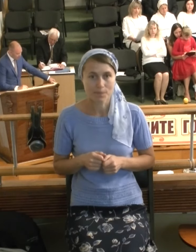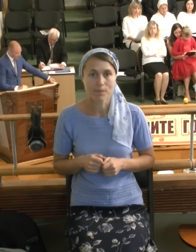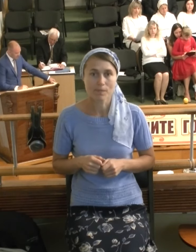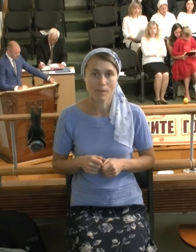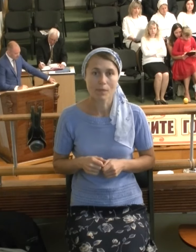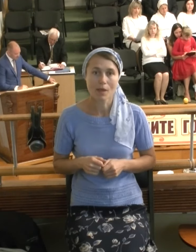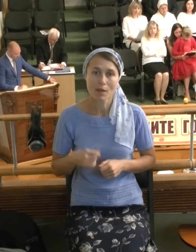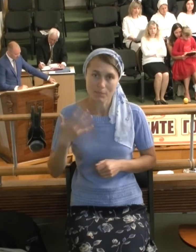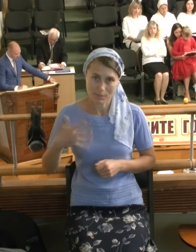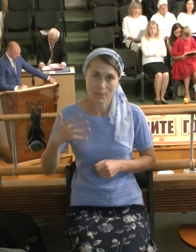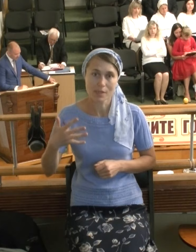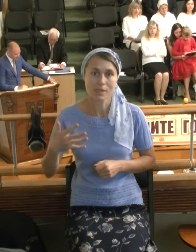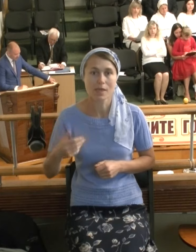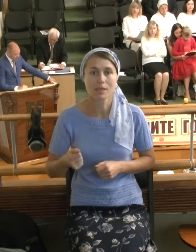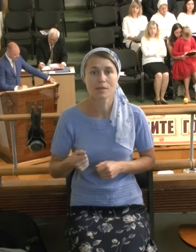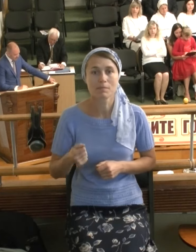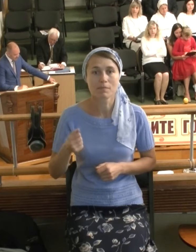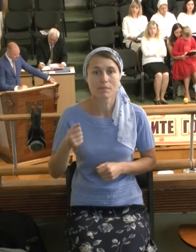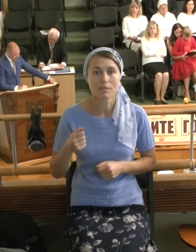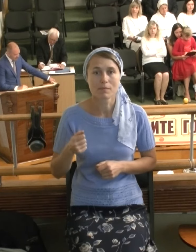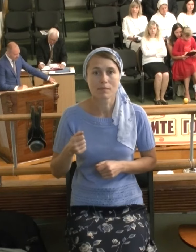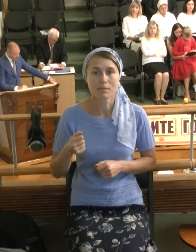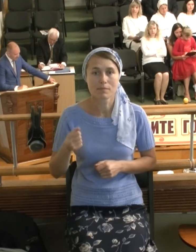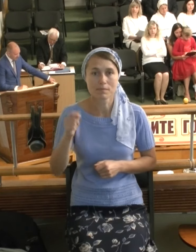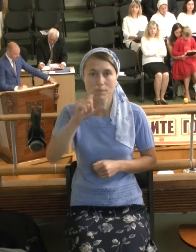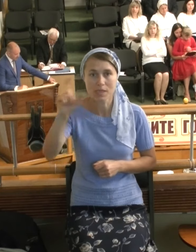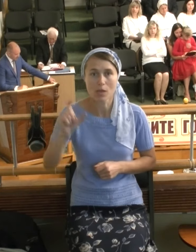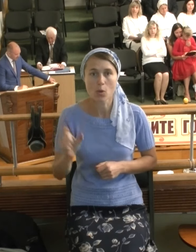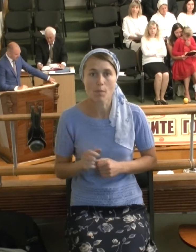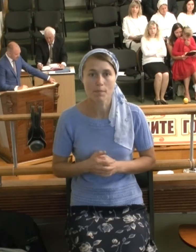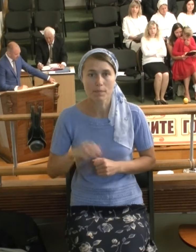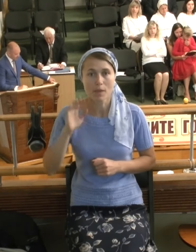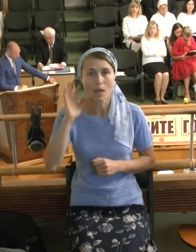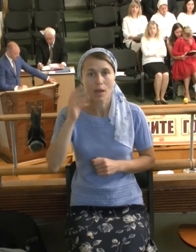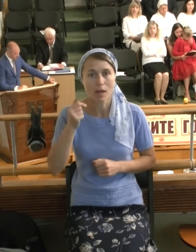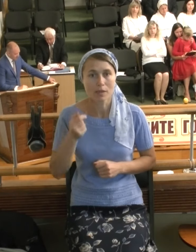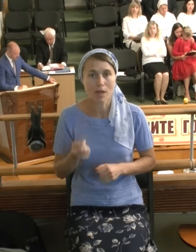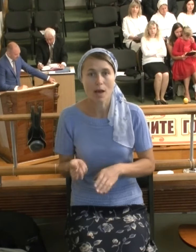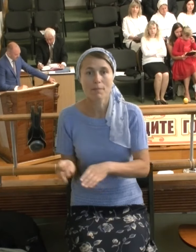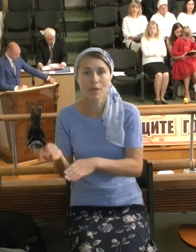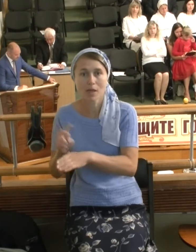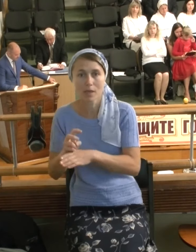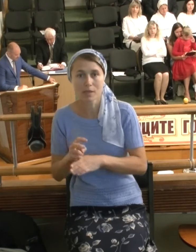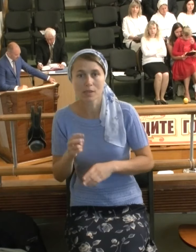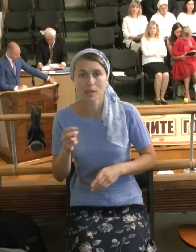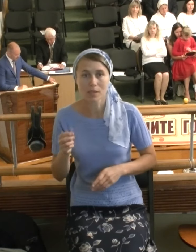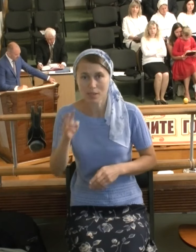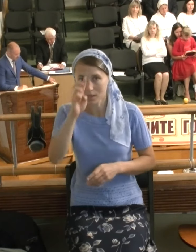Начальник хоров, псалом Давида, когда приходил к нему пророк Равван: